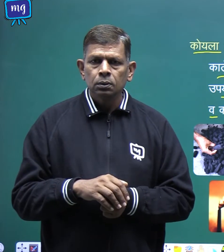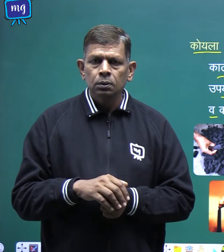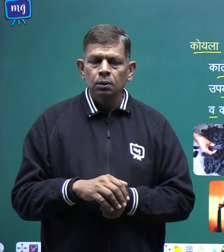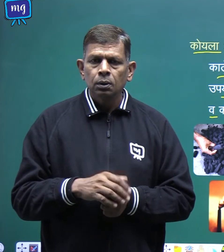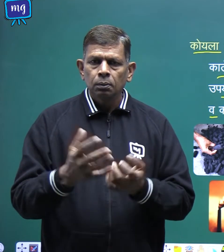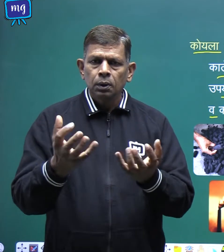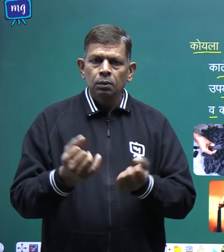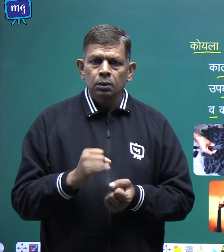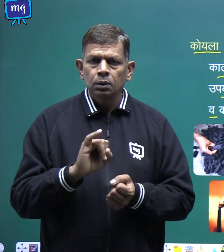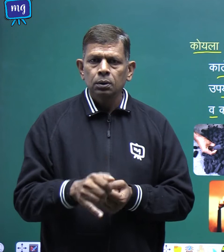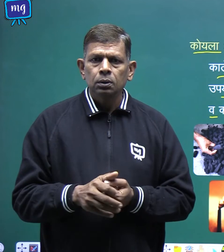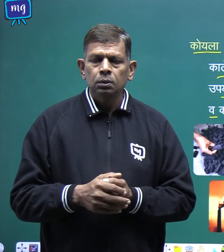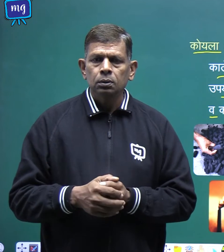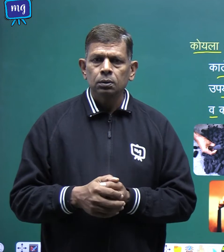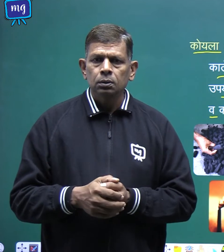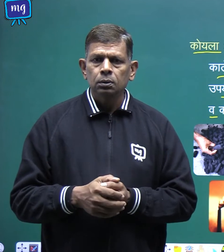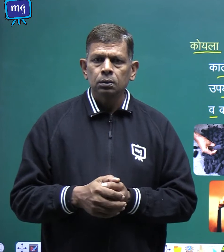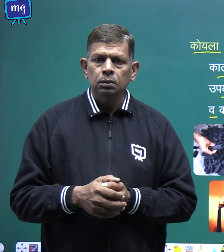प्राप्त होता है।